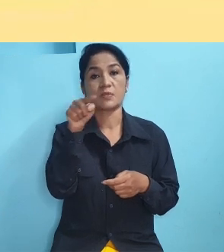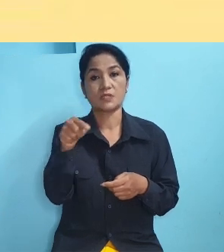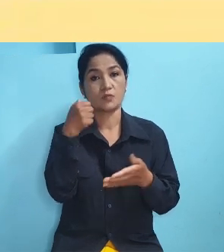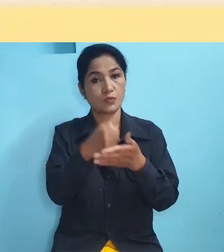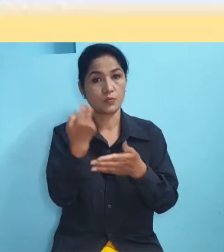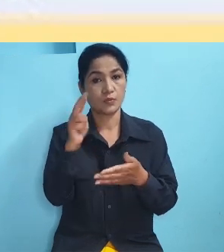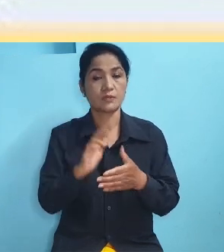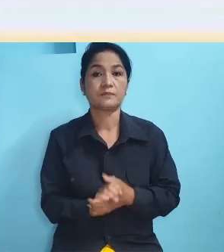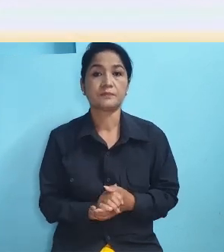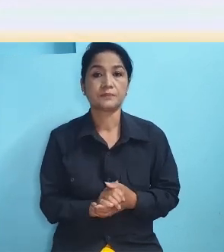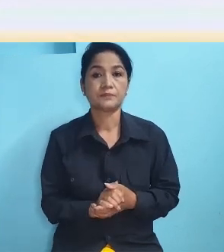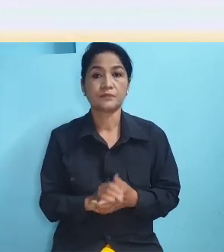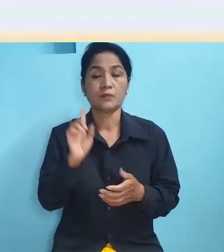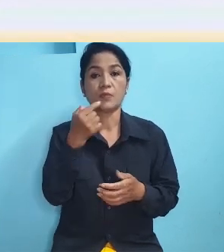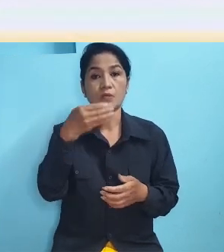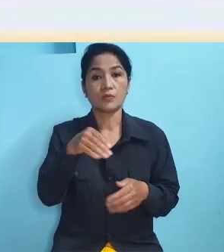47.27% पुगेको छ।